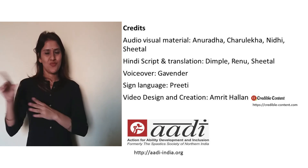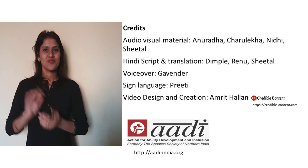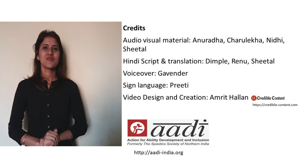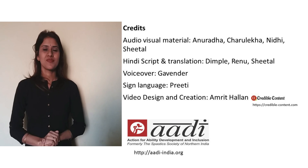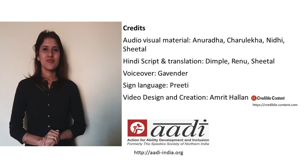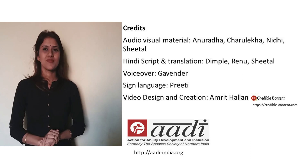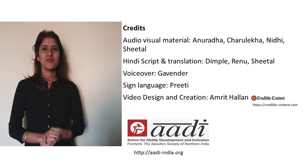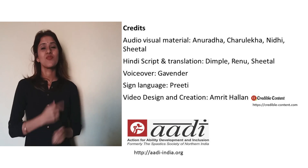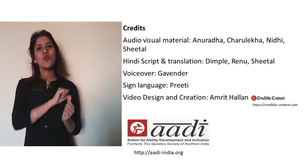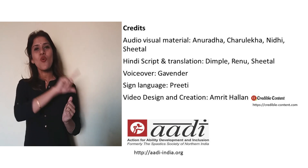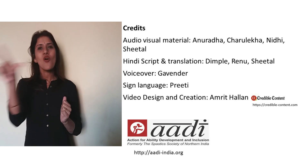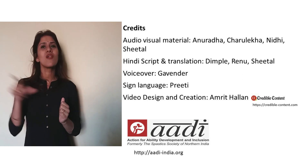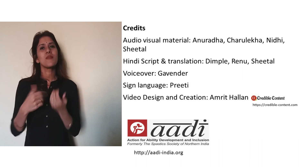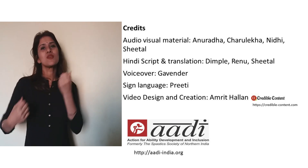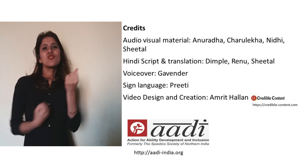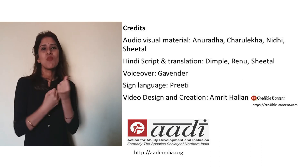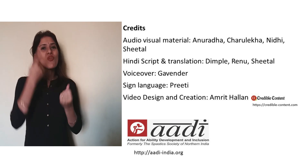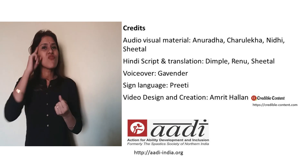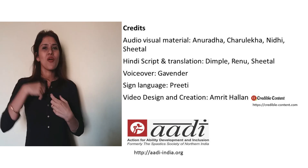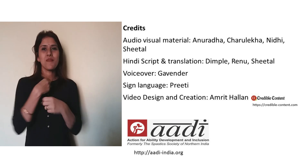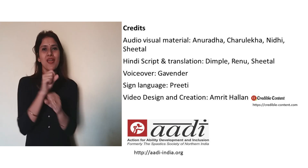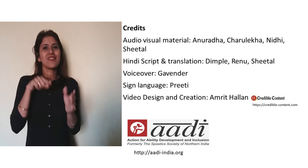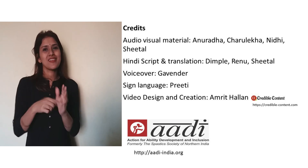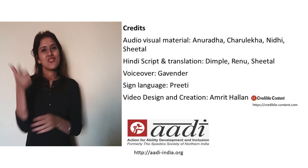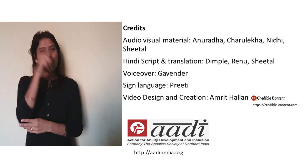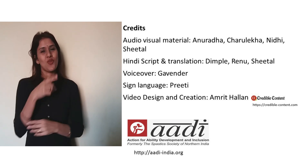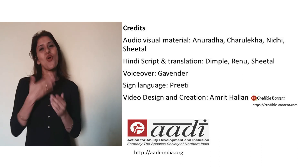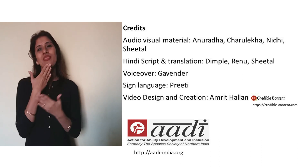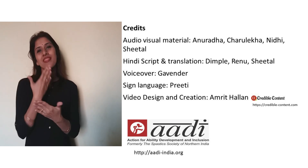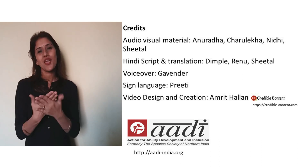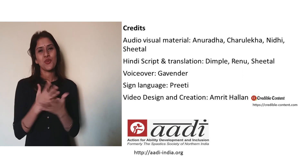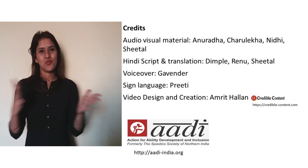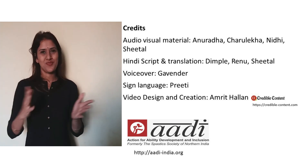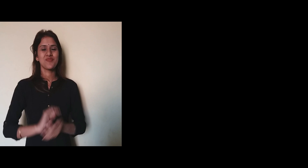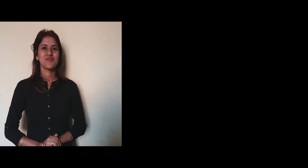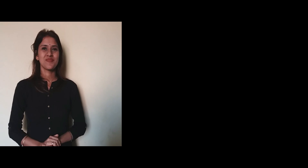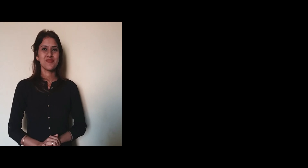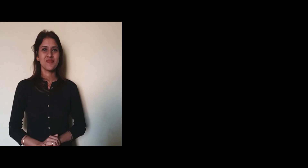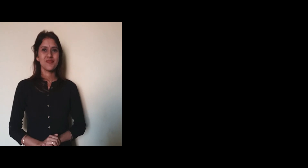इस वीडियो के निर्माण में सहयोग देने के लिए आप सभी का धन्यवाद।